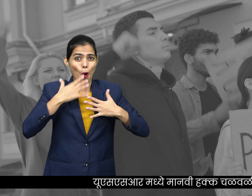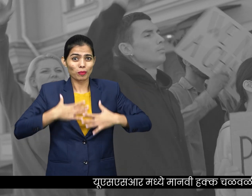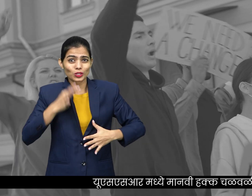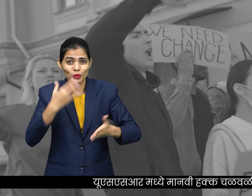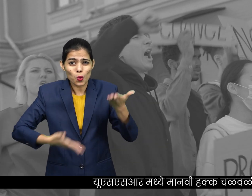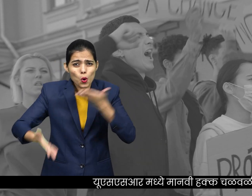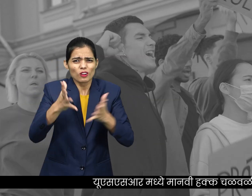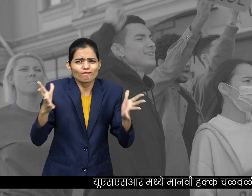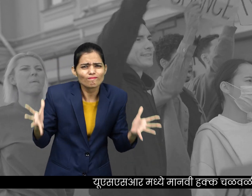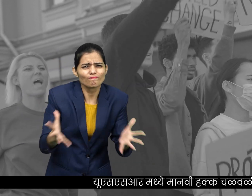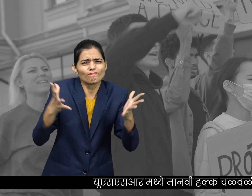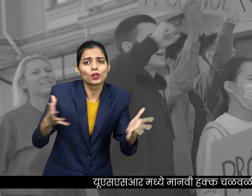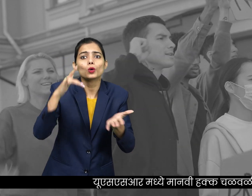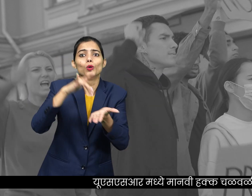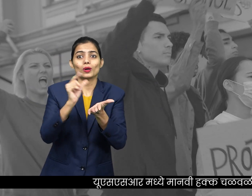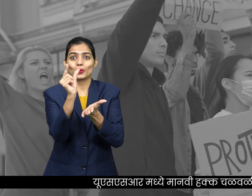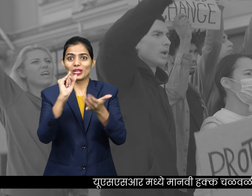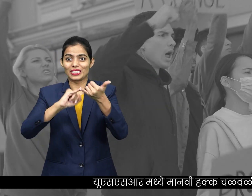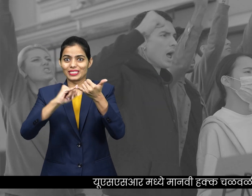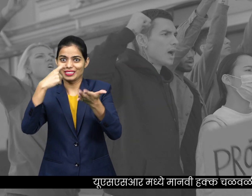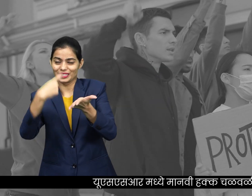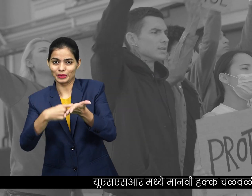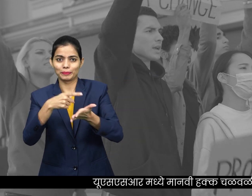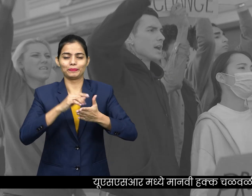USSR मध्ये मानवी हक्क चळवळी.